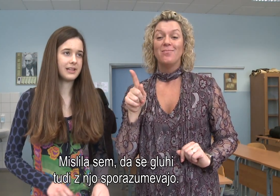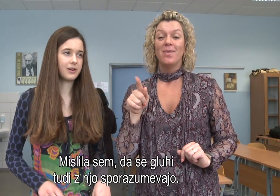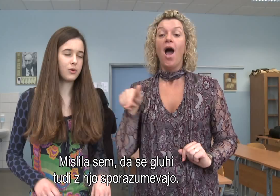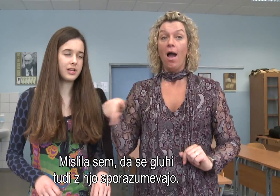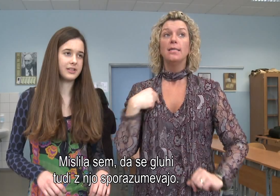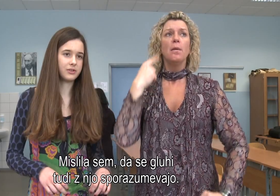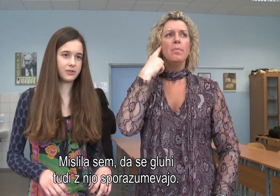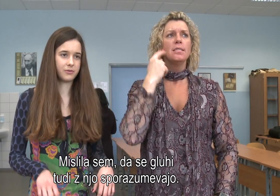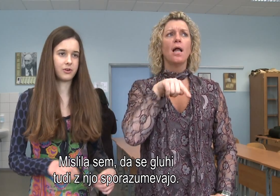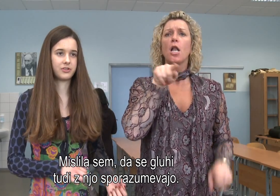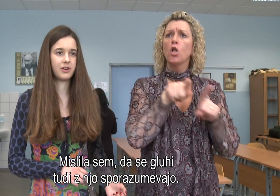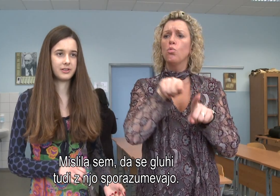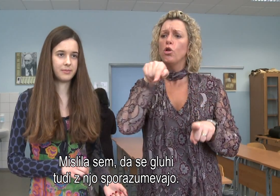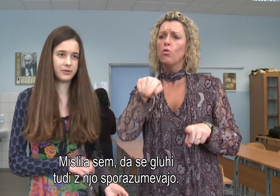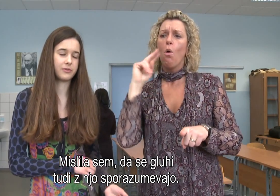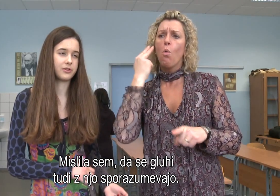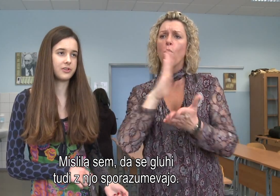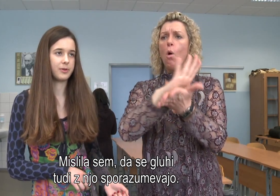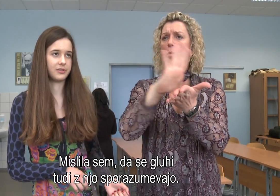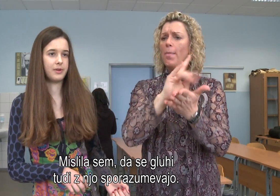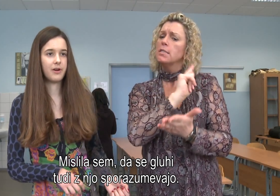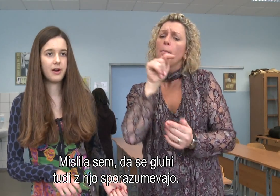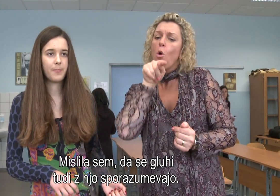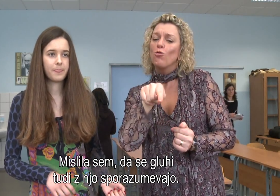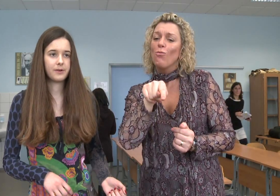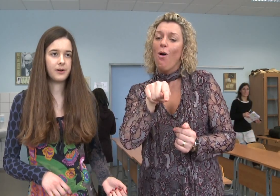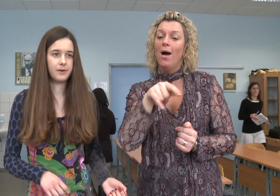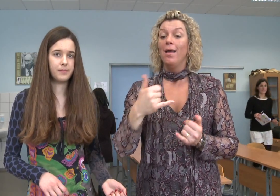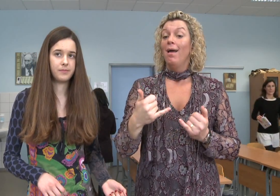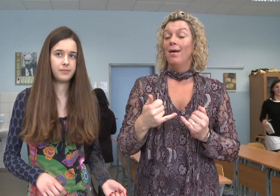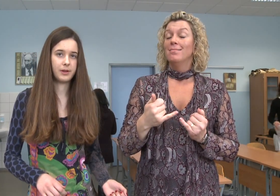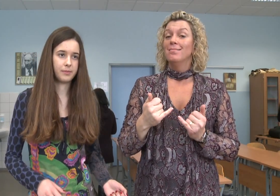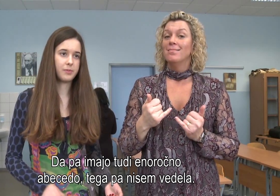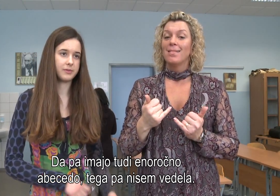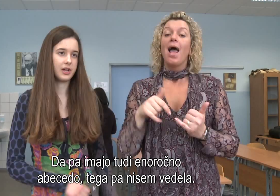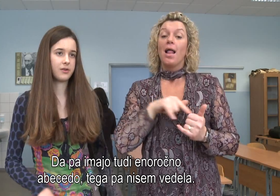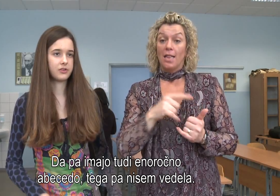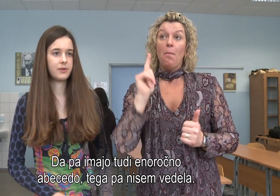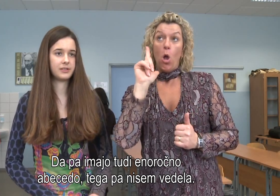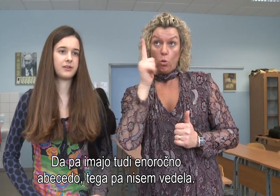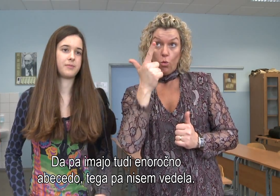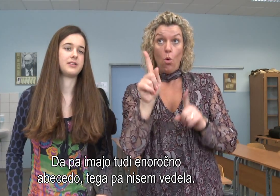mislila, da gluhi se tudi samo s to dvoročno sporazumevajo. Da pa imajo potem še enoročno abecedo, to pa nisem